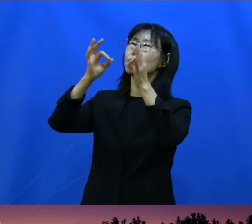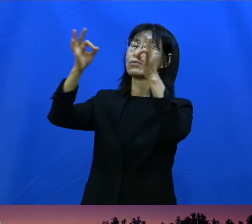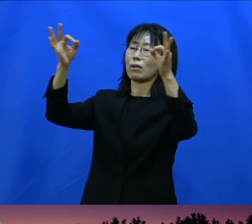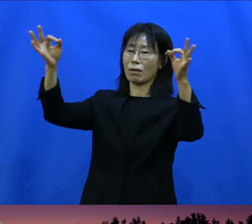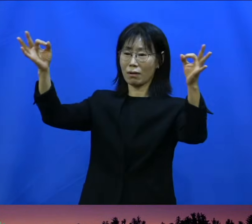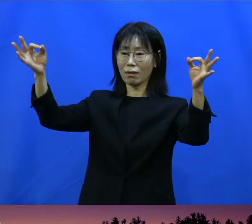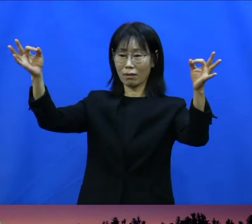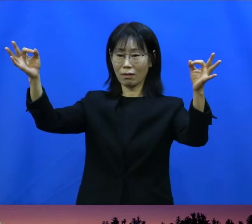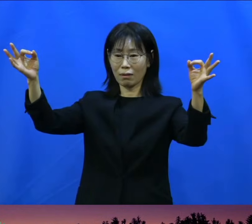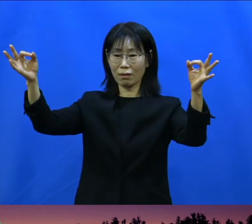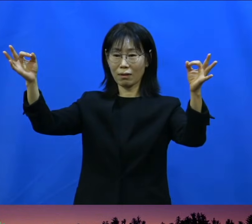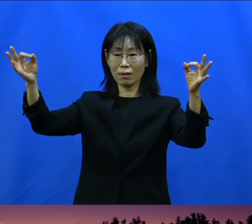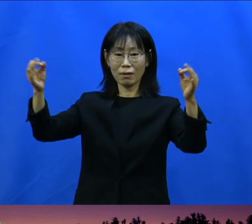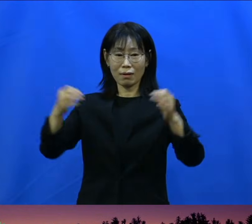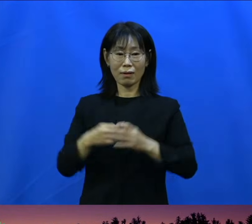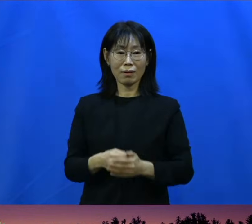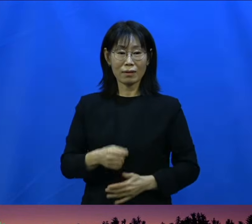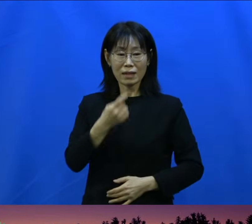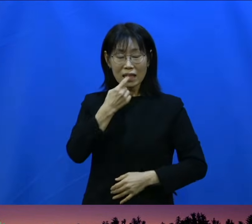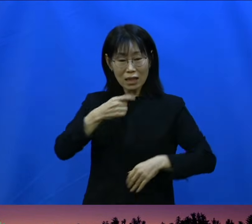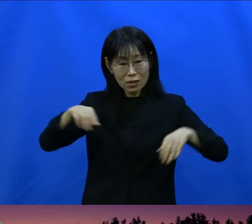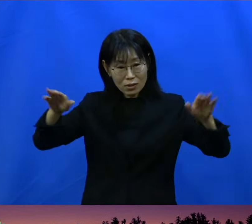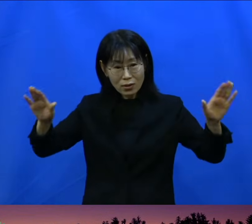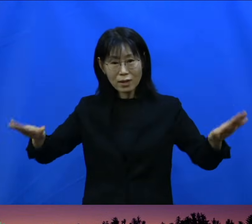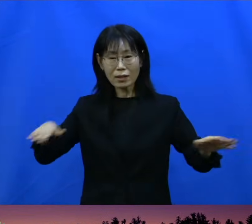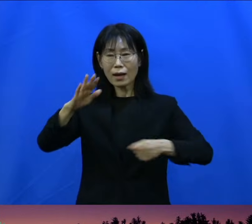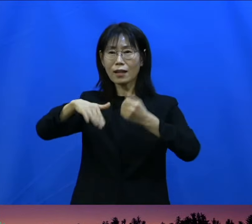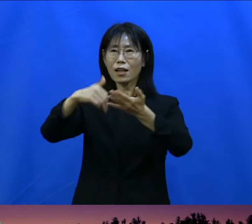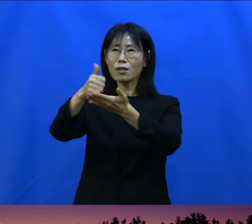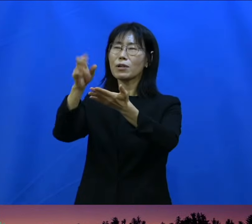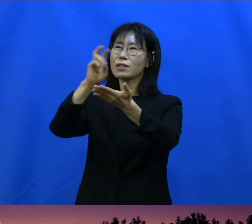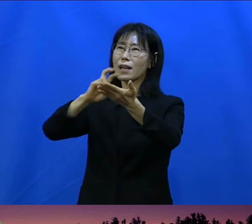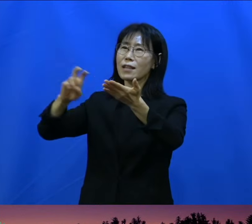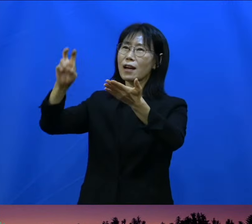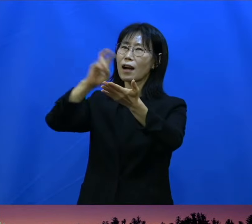천사들이 언어의 한계를 느낀 거죠.